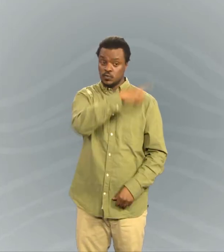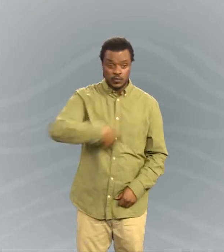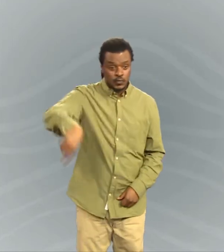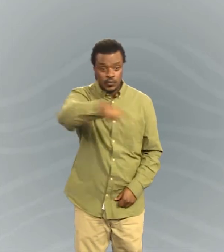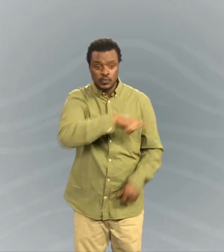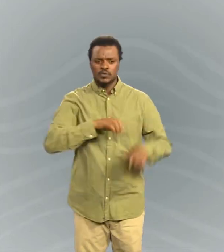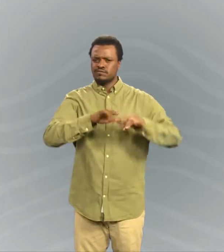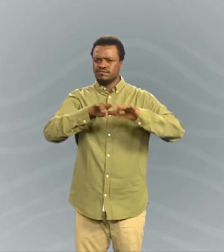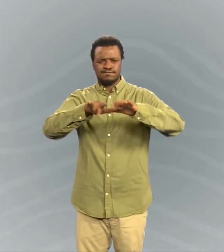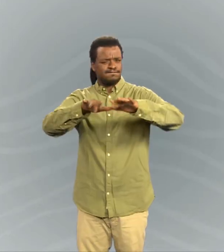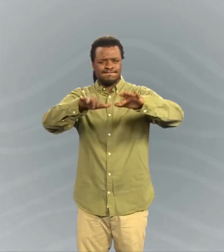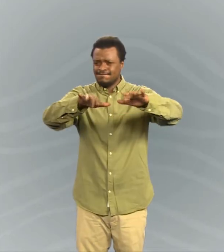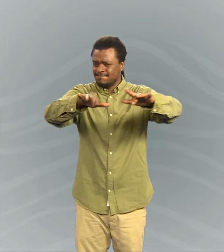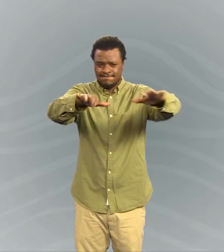Qu'ils remplissent la terre.